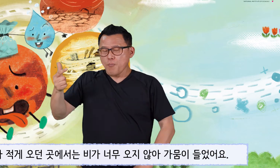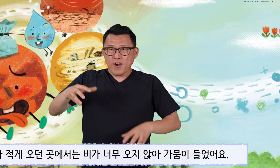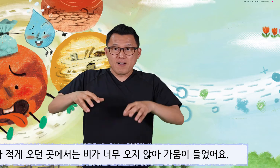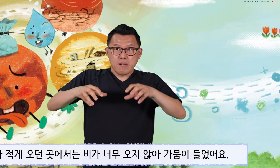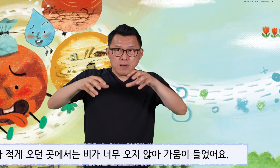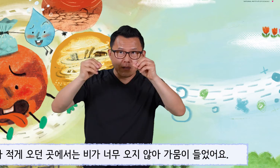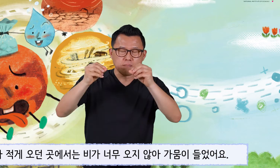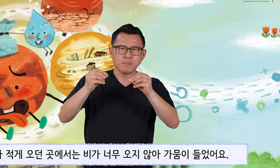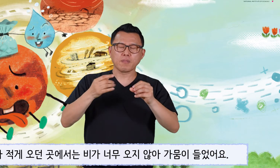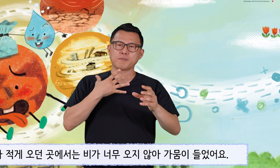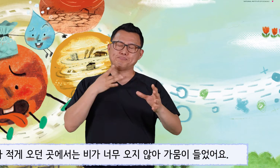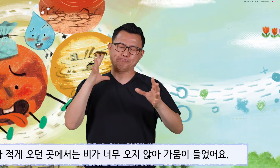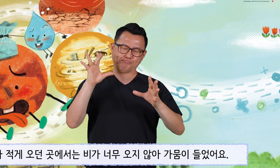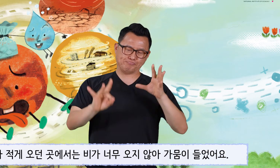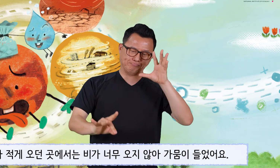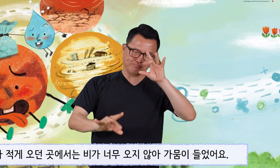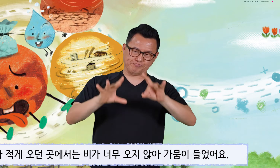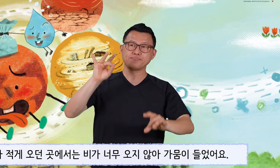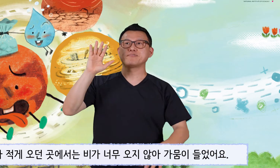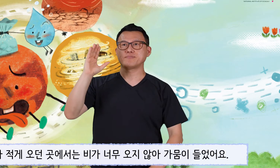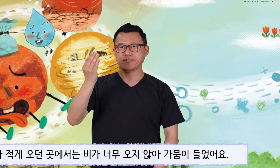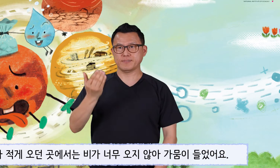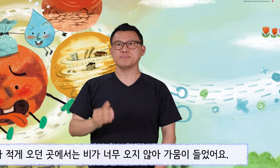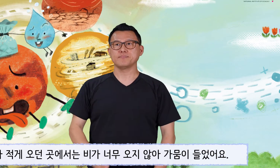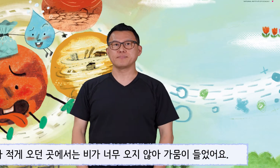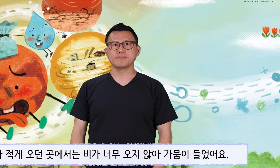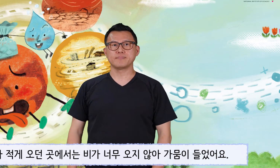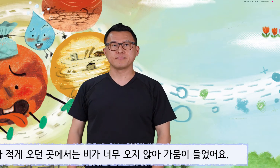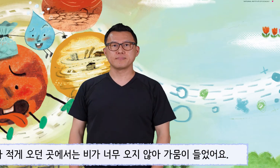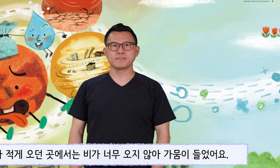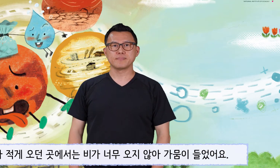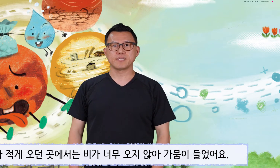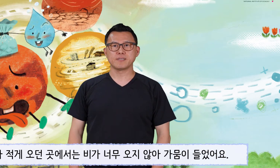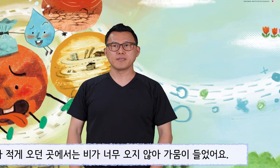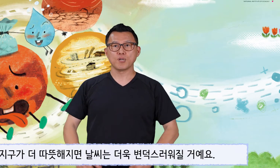비가 너무 오지 않아 가뭄이 들었어요.